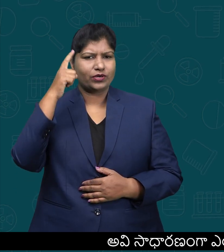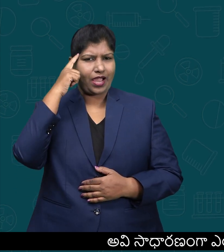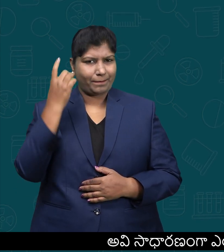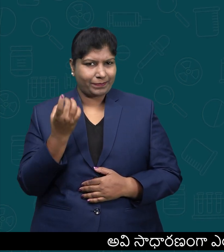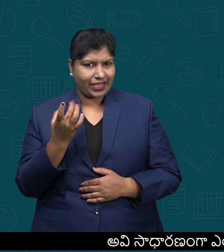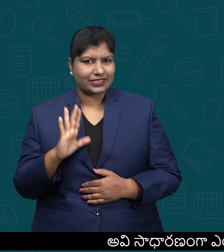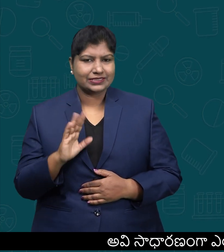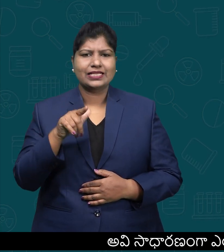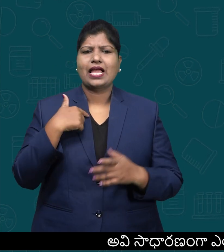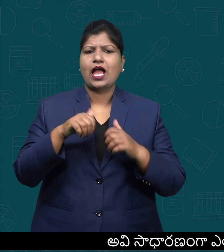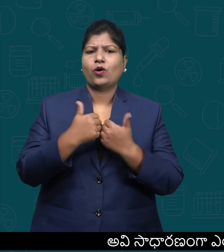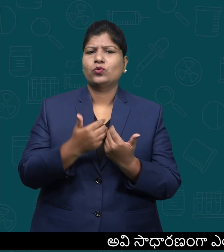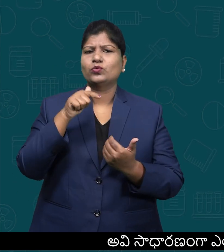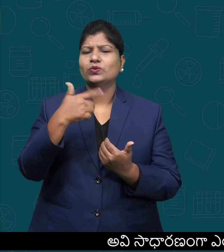ఎలా ఉంటాయో మీరు ఊహించారా?